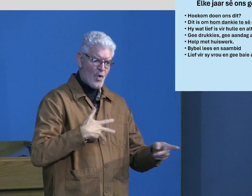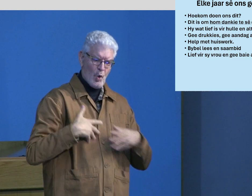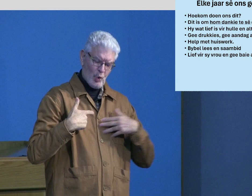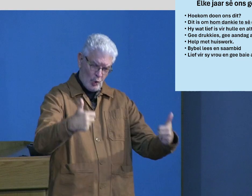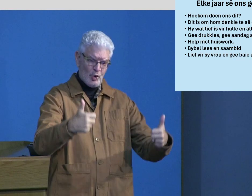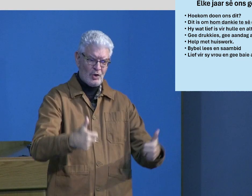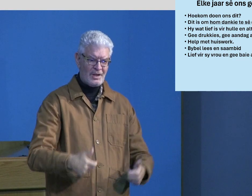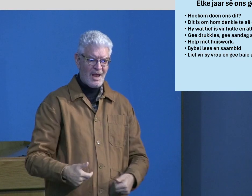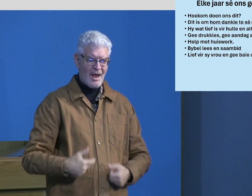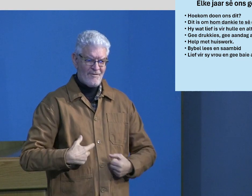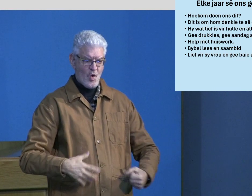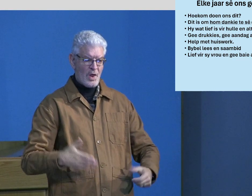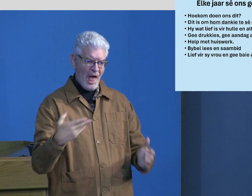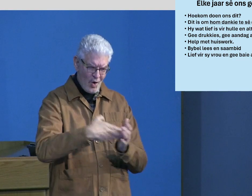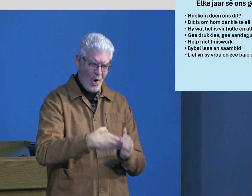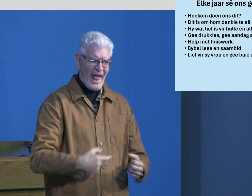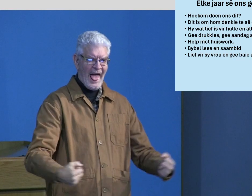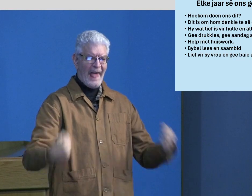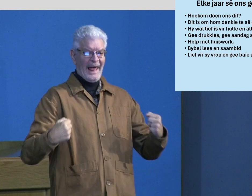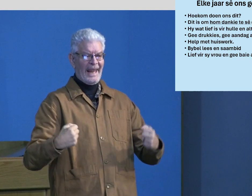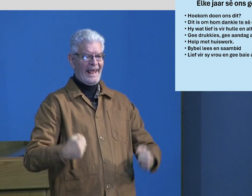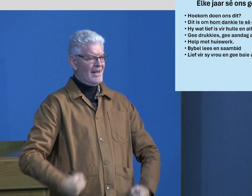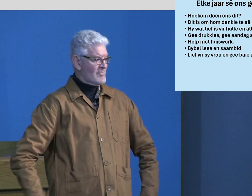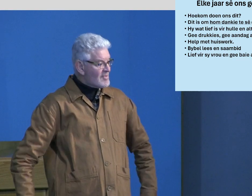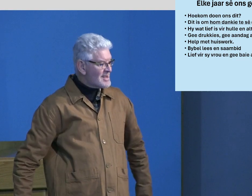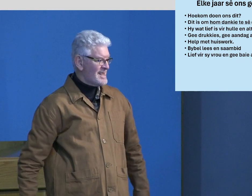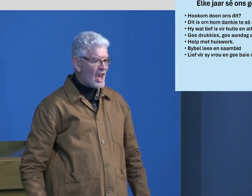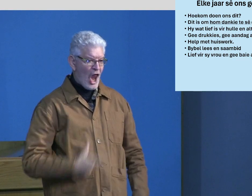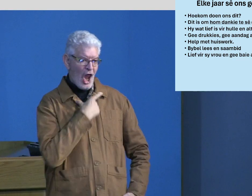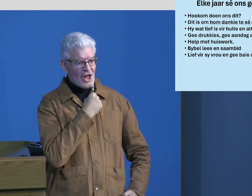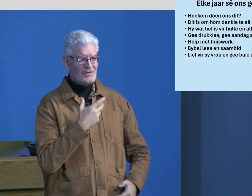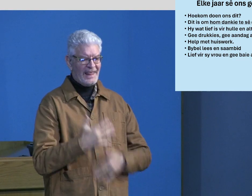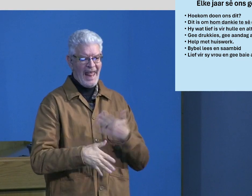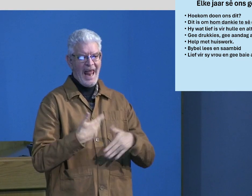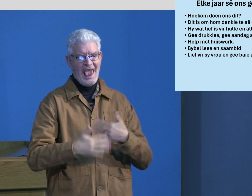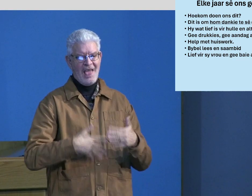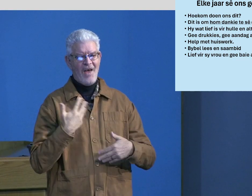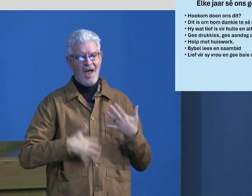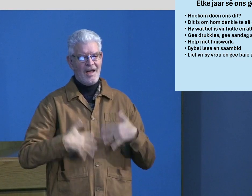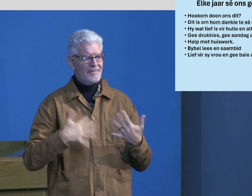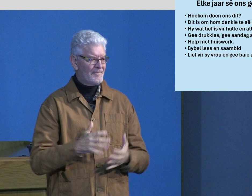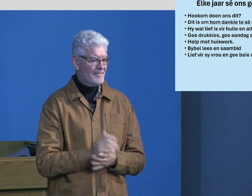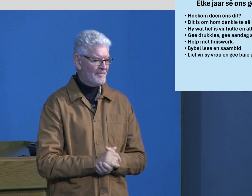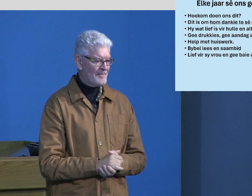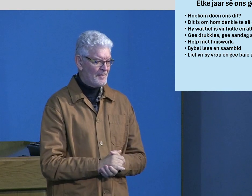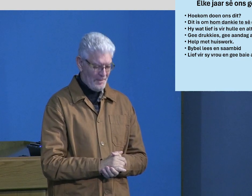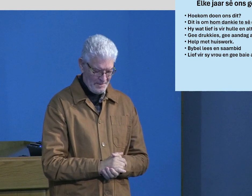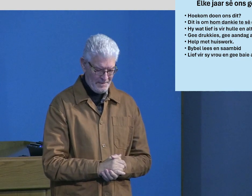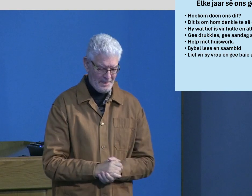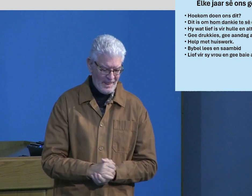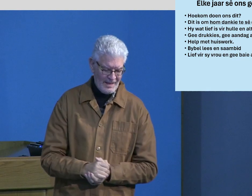as jy aandag aan die vrou gee, sy sal sommer goed voel en meer energie hê en lus wees vir die lewe.